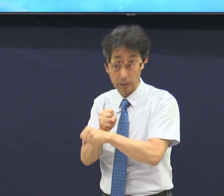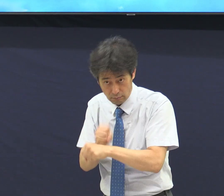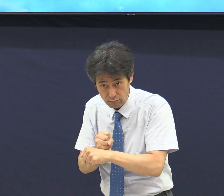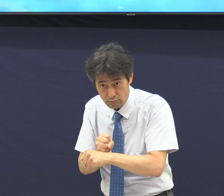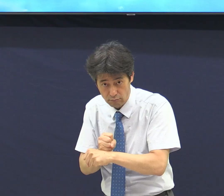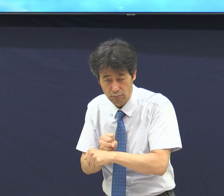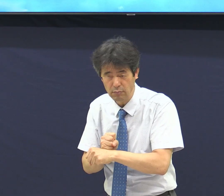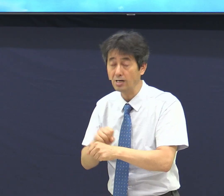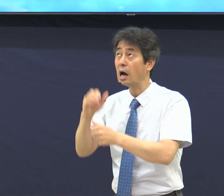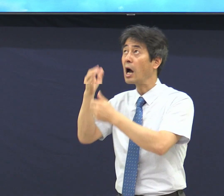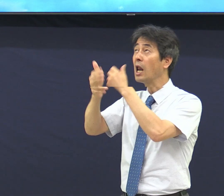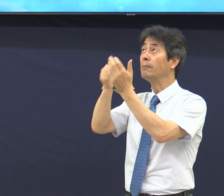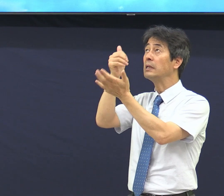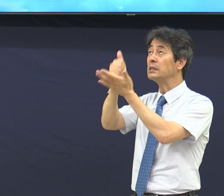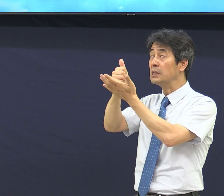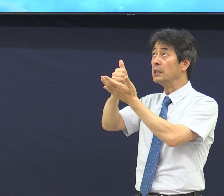하나님의 섭리를 이해하고